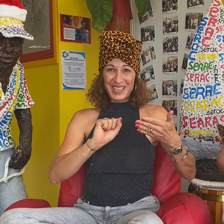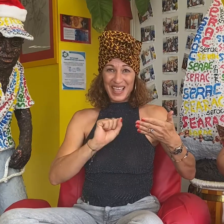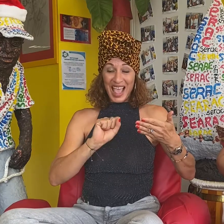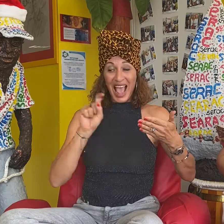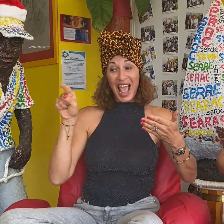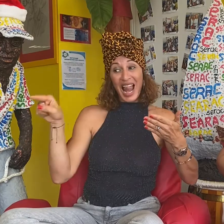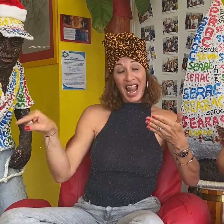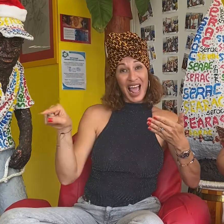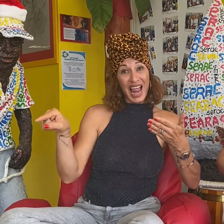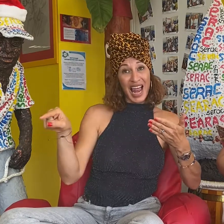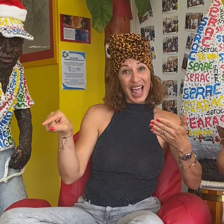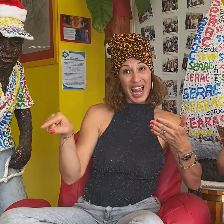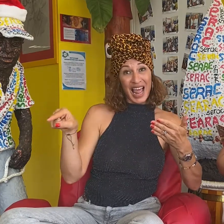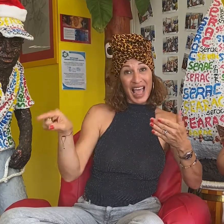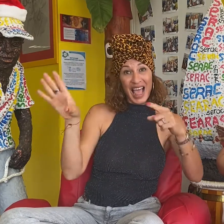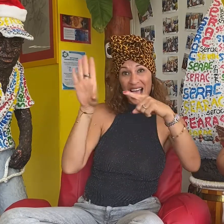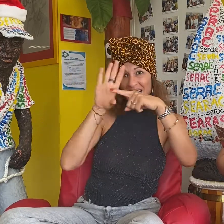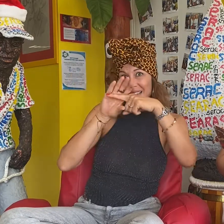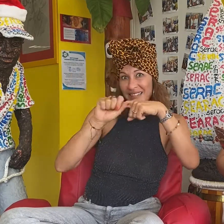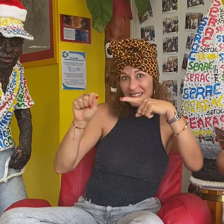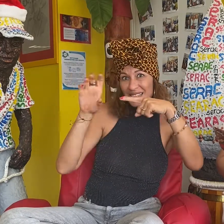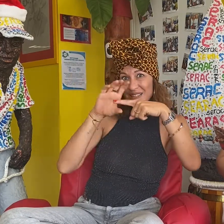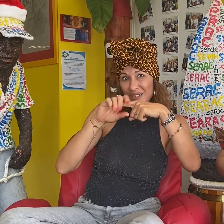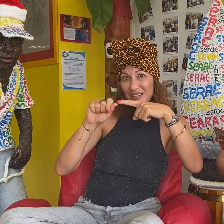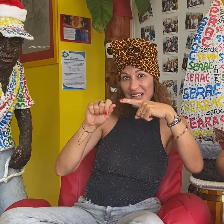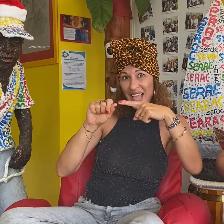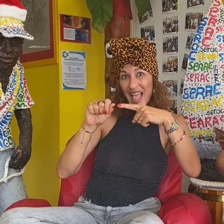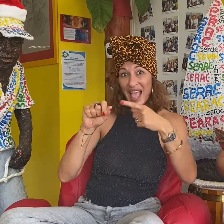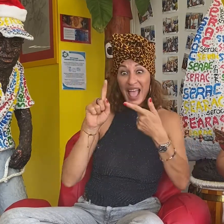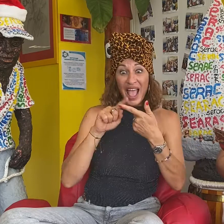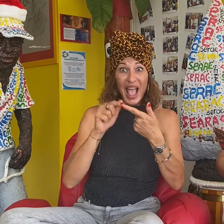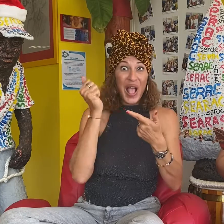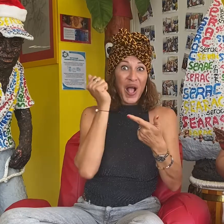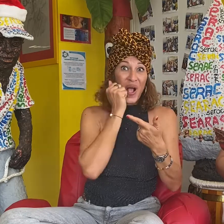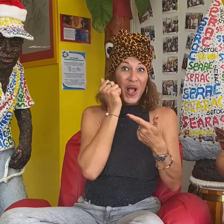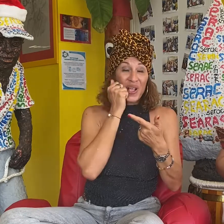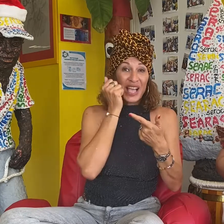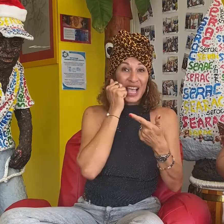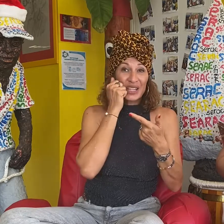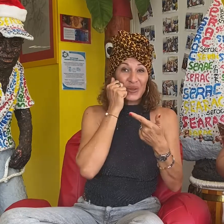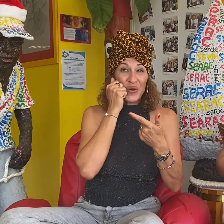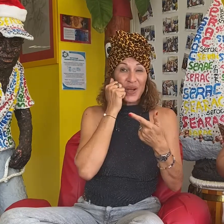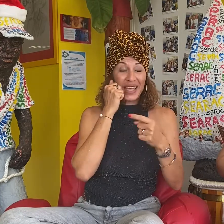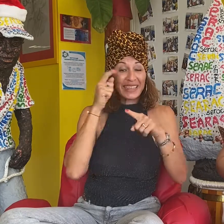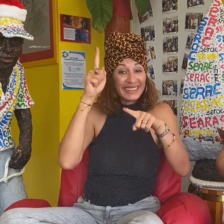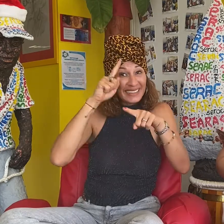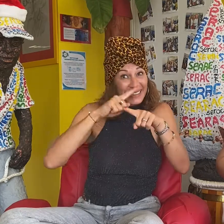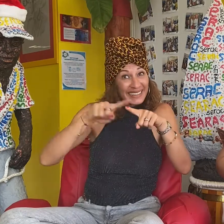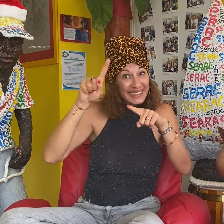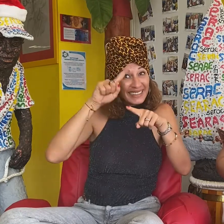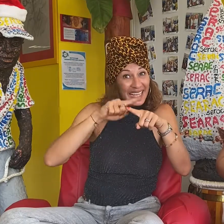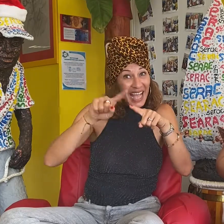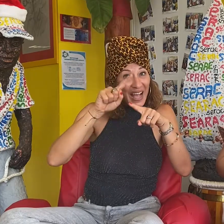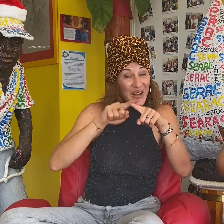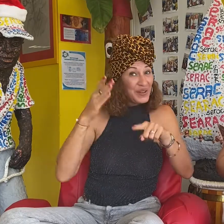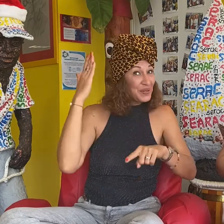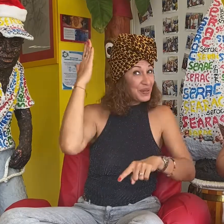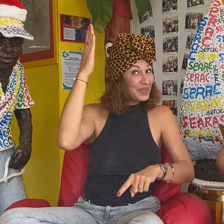Voici du lait, un gâteau pour toi et une carotte pour ton renne.